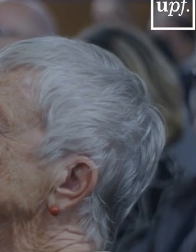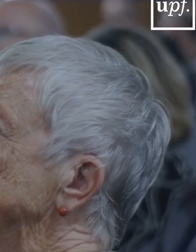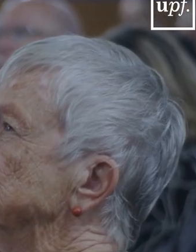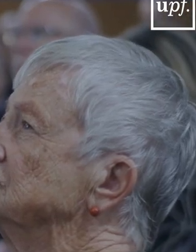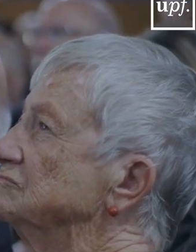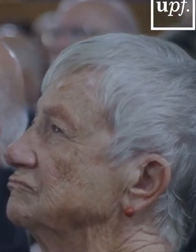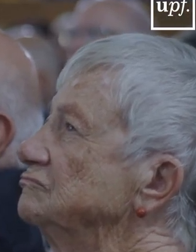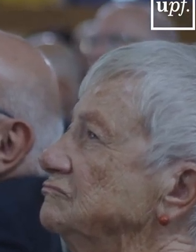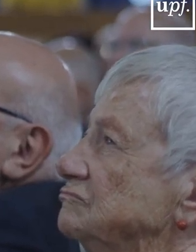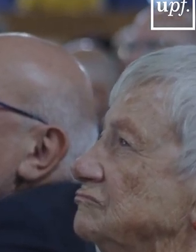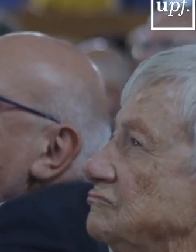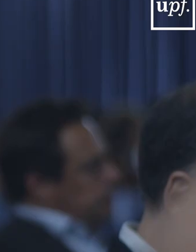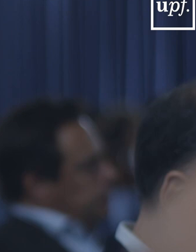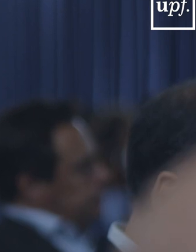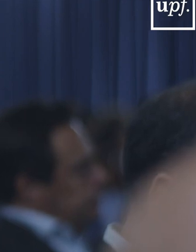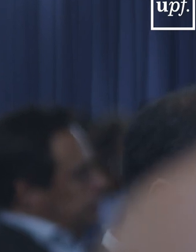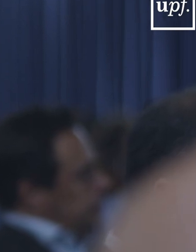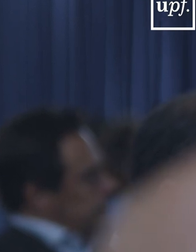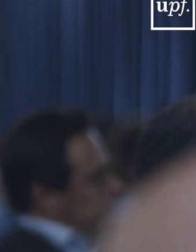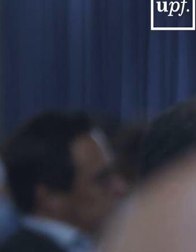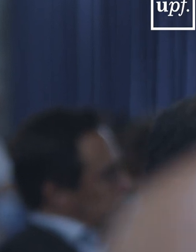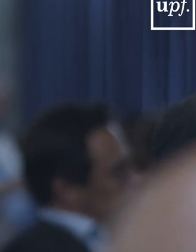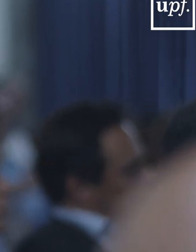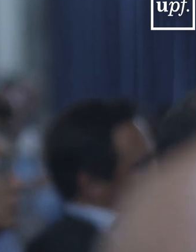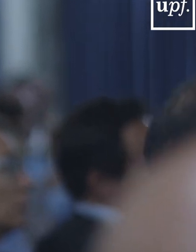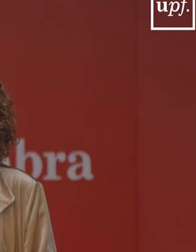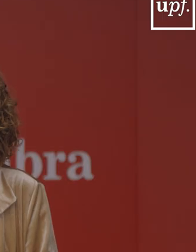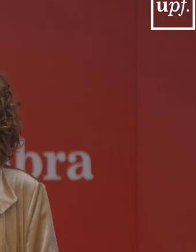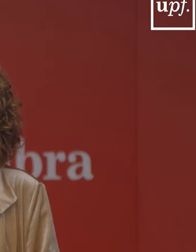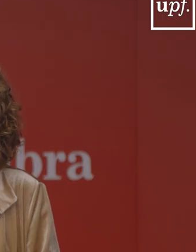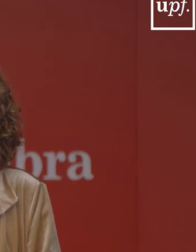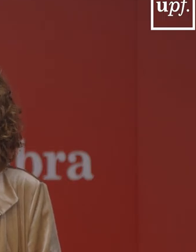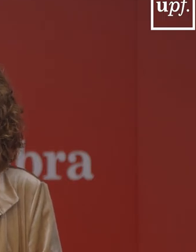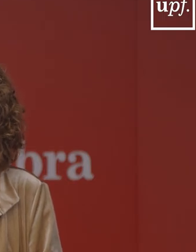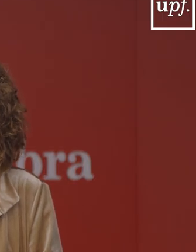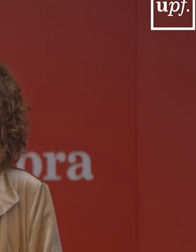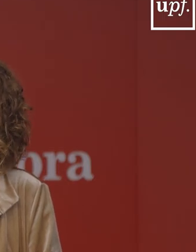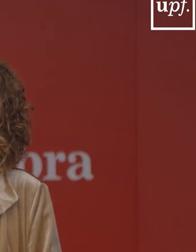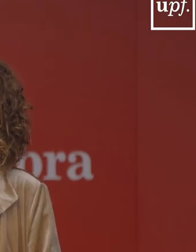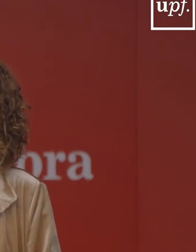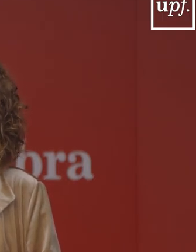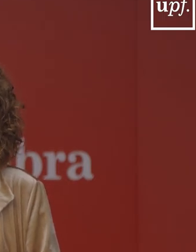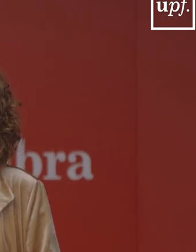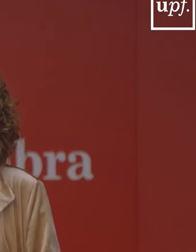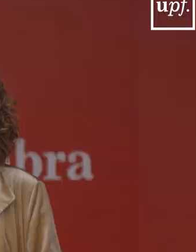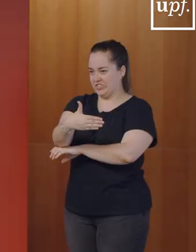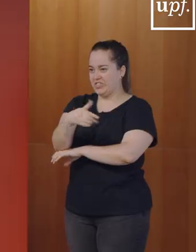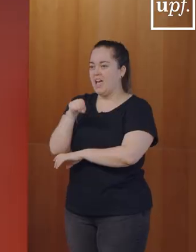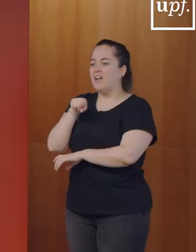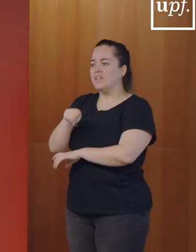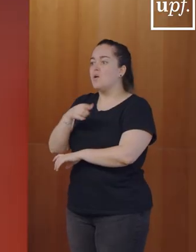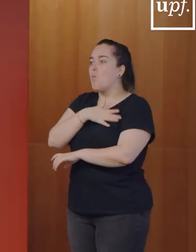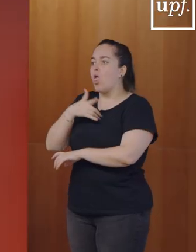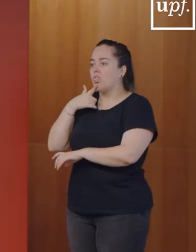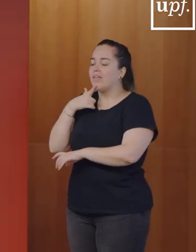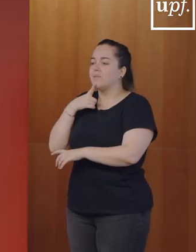sumar. Passo al tercer punt. En aquest nou curs hem d'apuntalar l'enfocament transformador que sempre ens ha caracteritzat.